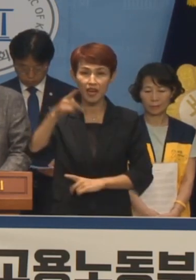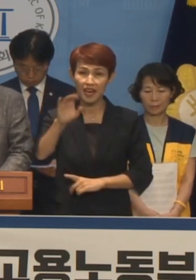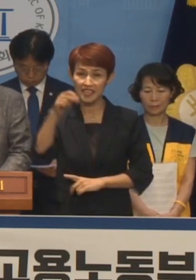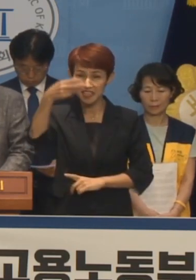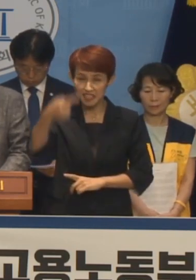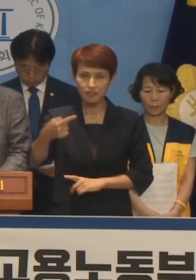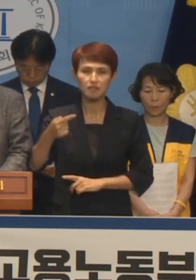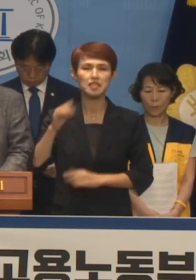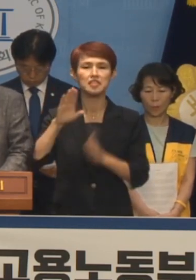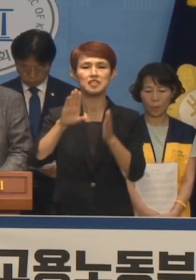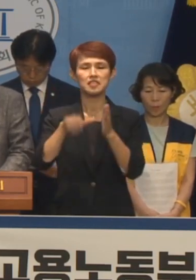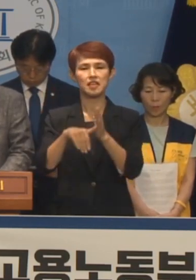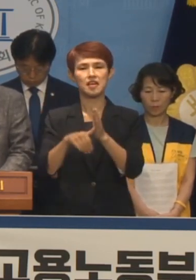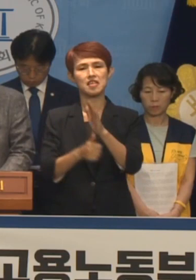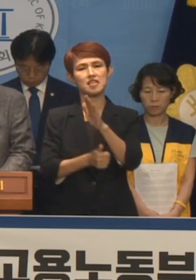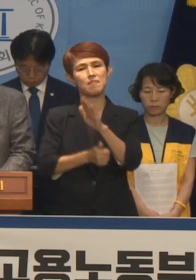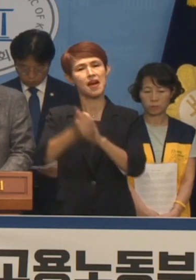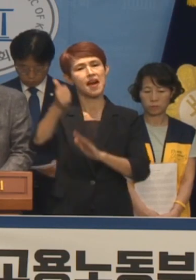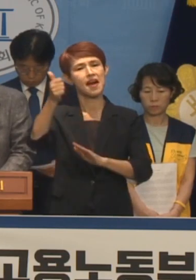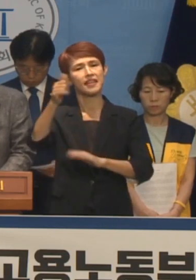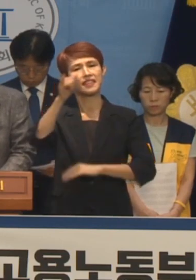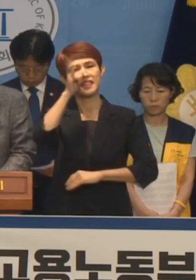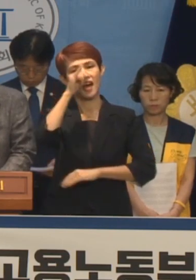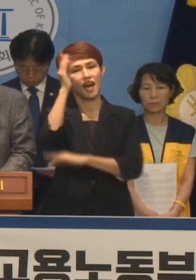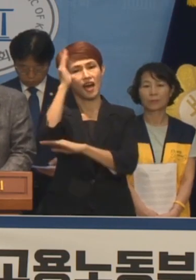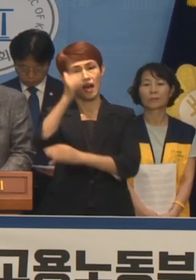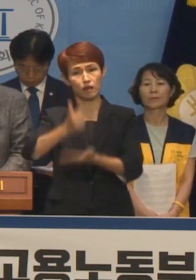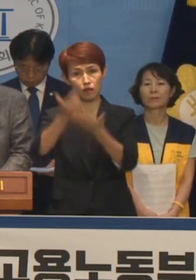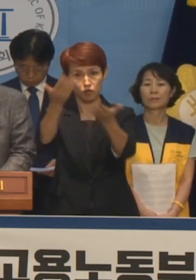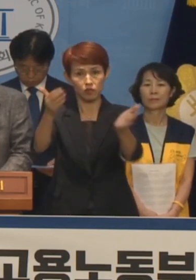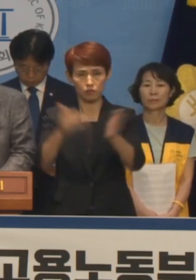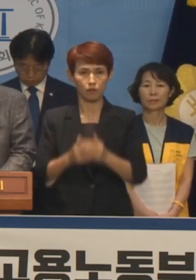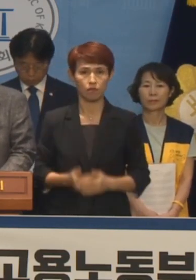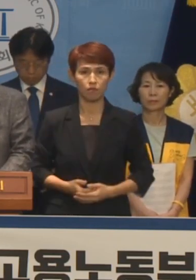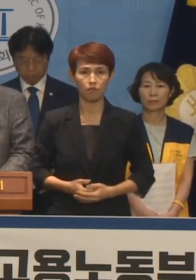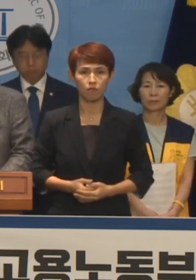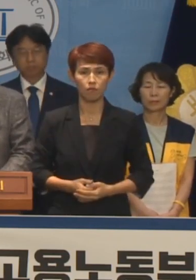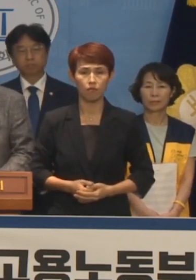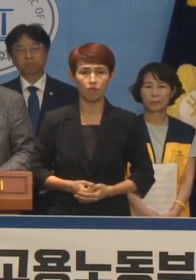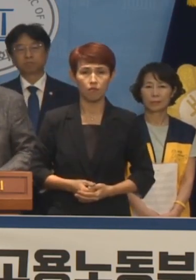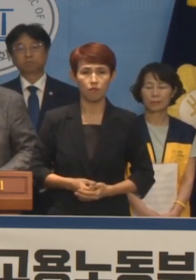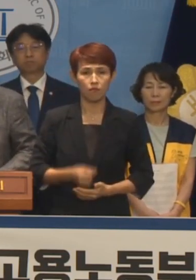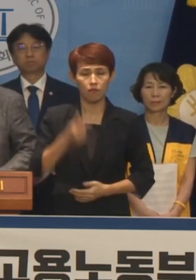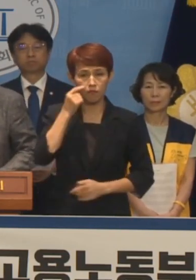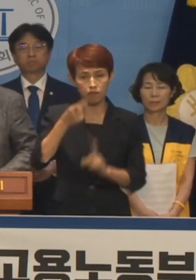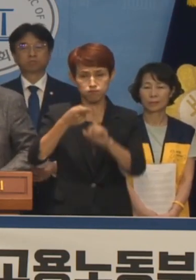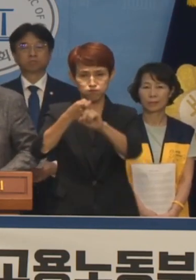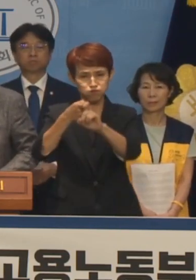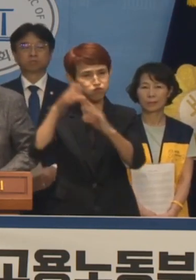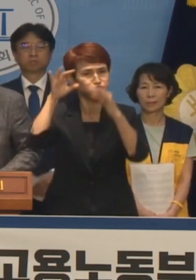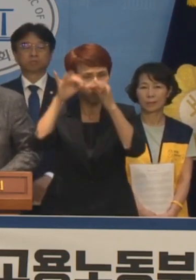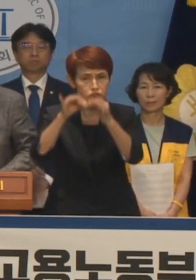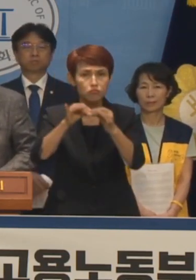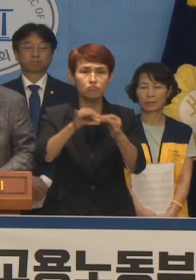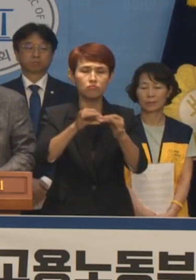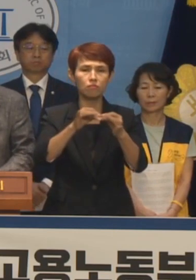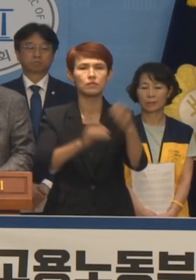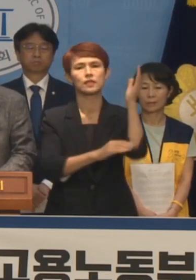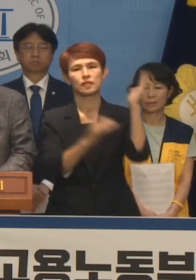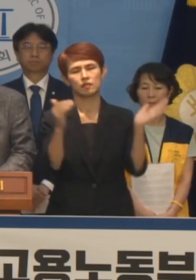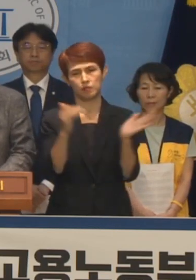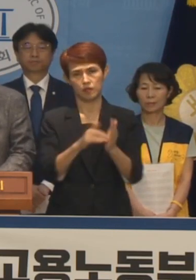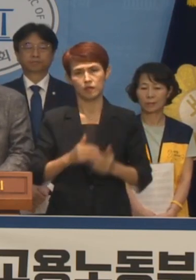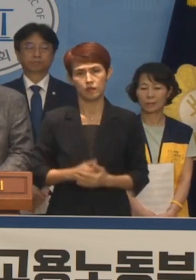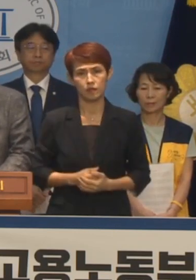희망의 빛이라고 극찬을 했습니다. 뉴라이트의 취지에 적극적으로 동조한다는 의사를 밝혔습니다. 그